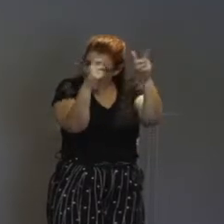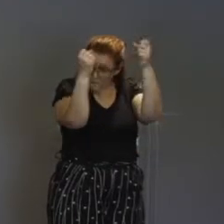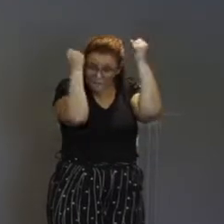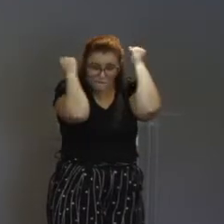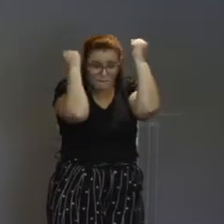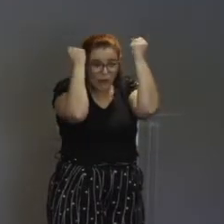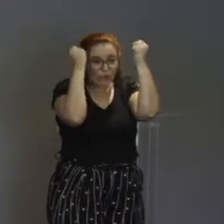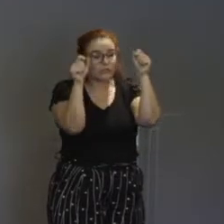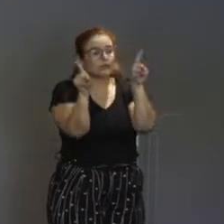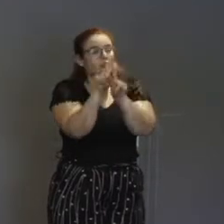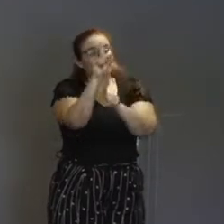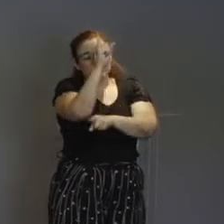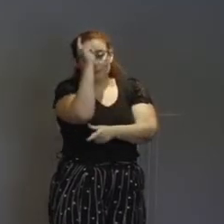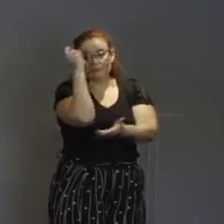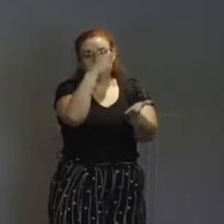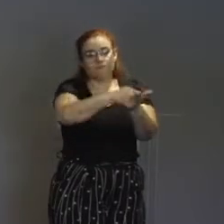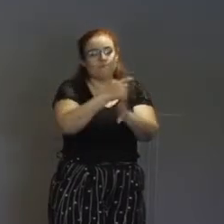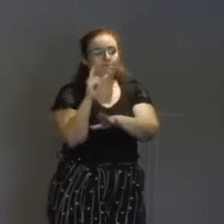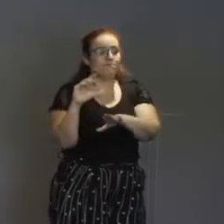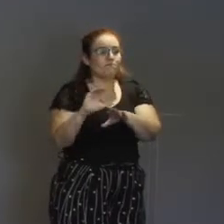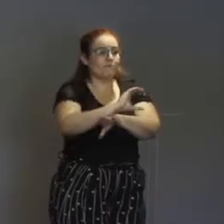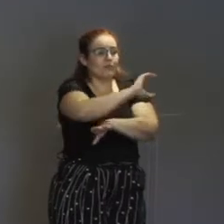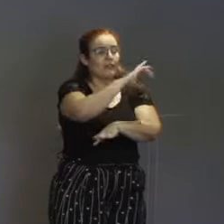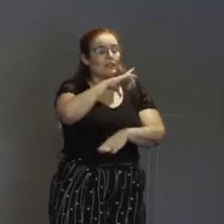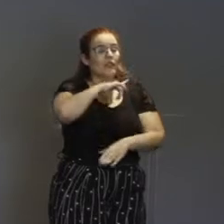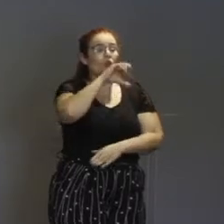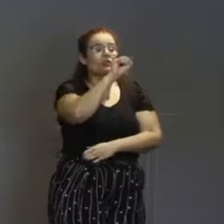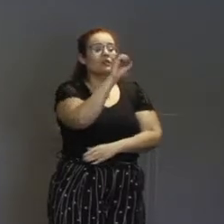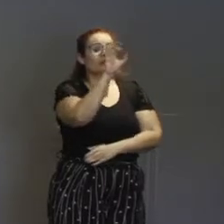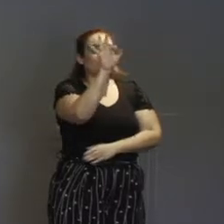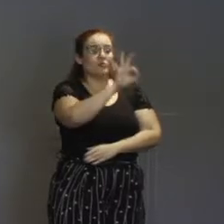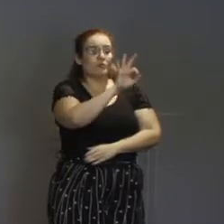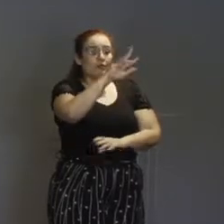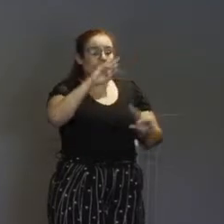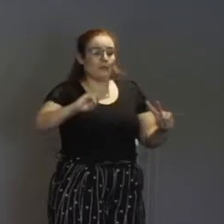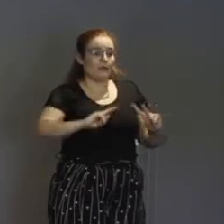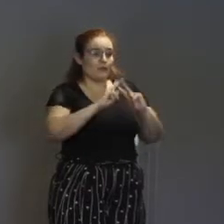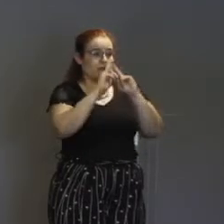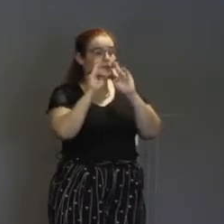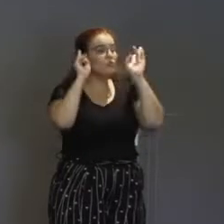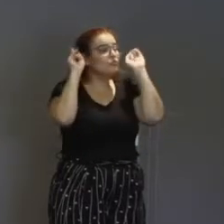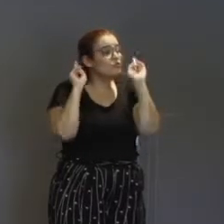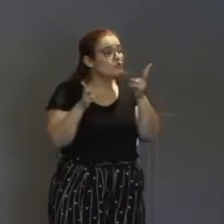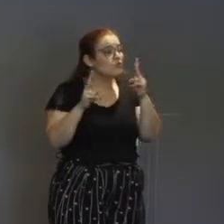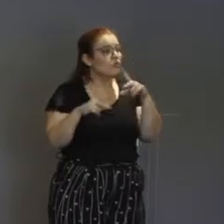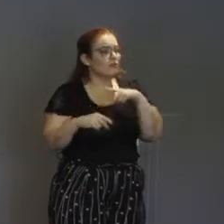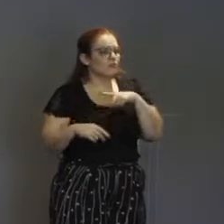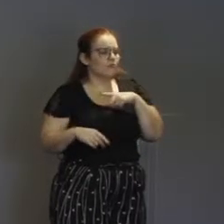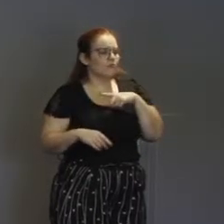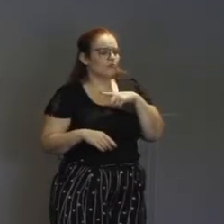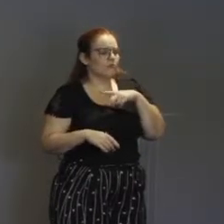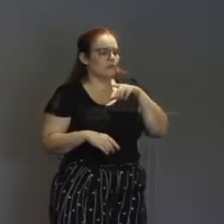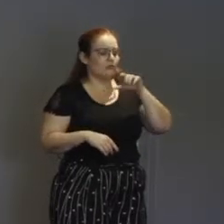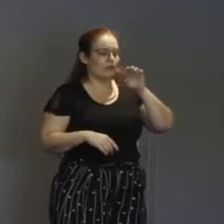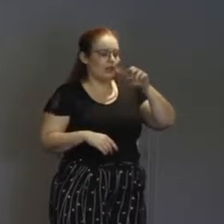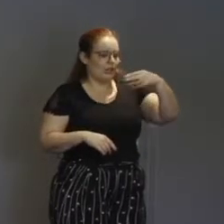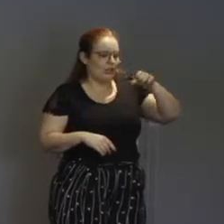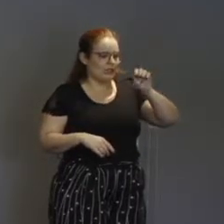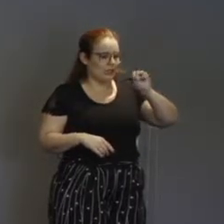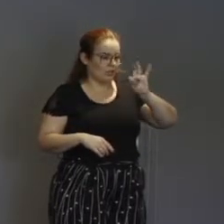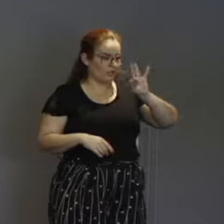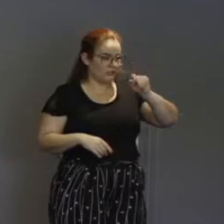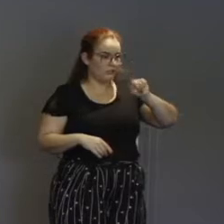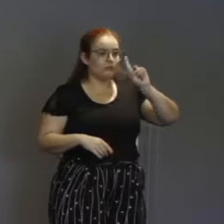né? Você tem 80% de financiamento em Paris, e é mesmo que tem a Nesta, que eu acho que é o maior laboratório de inovação do mundo, a Nesta está caminhando para quase...